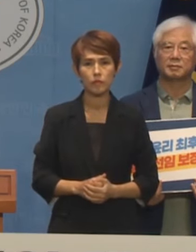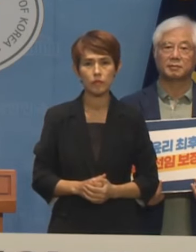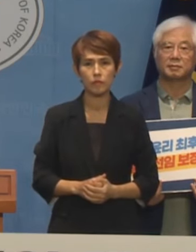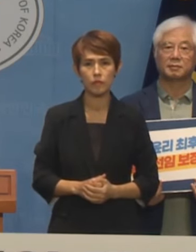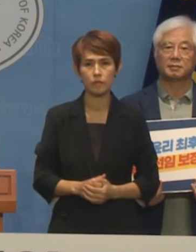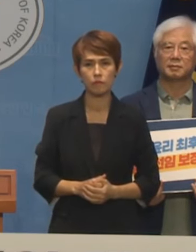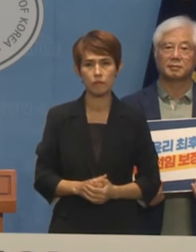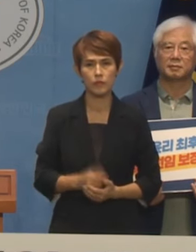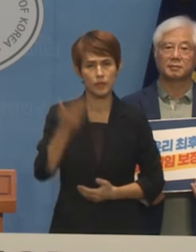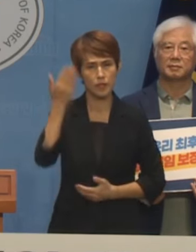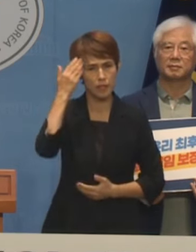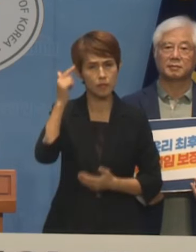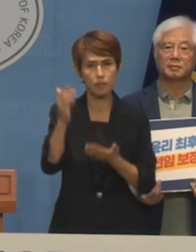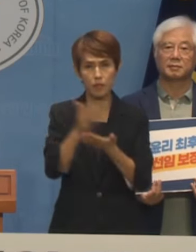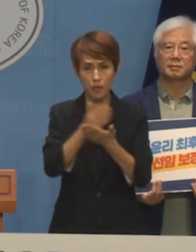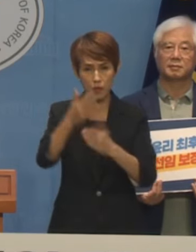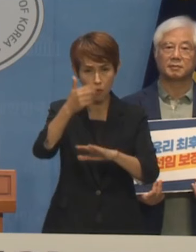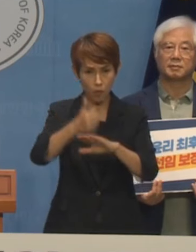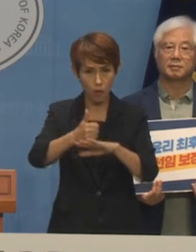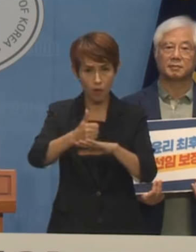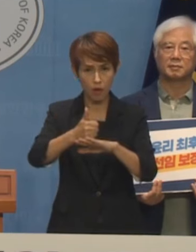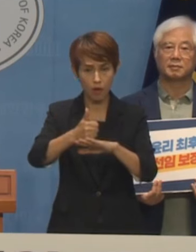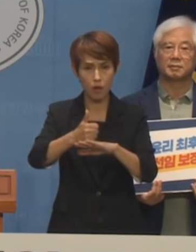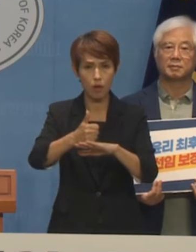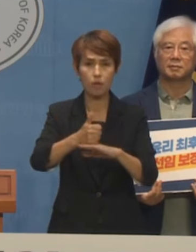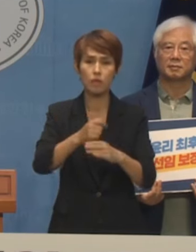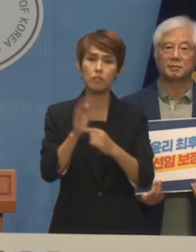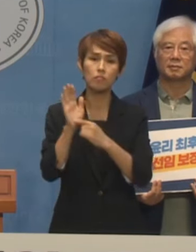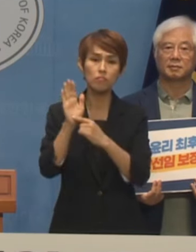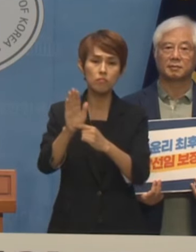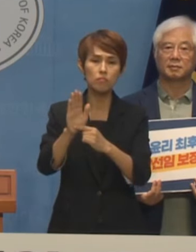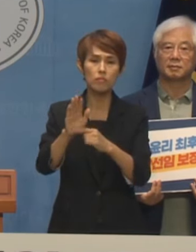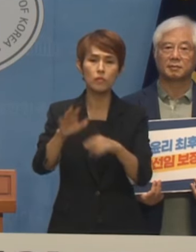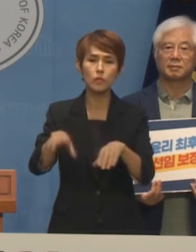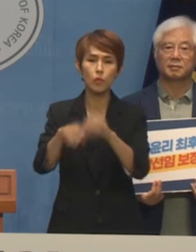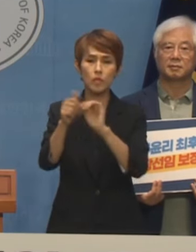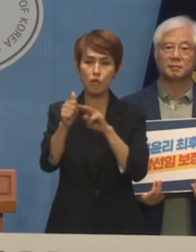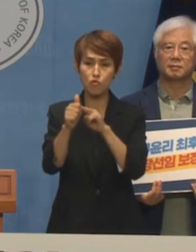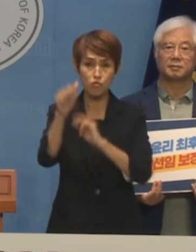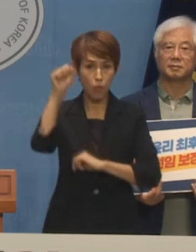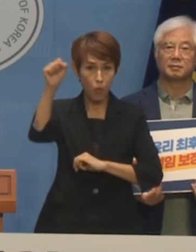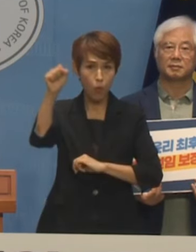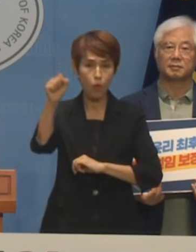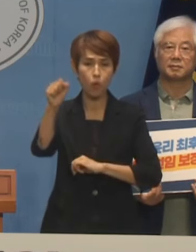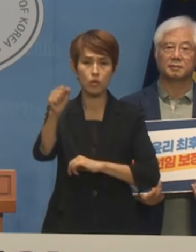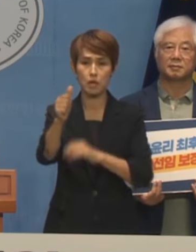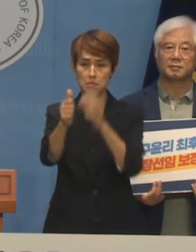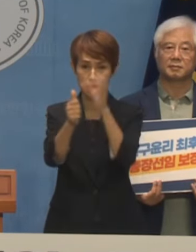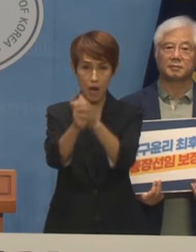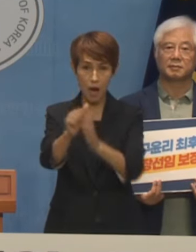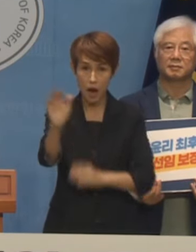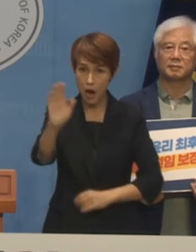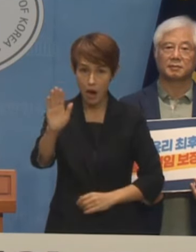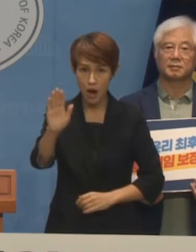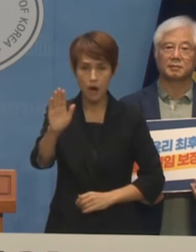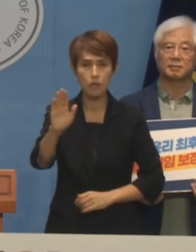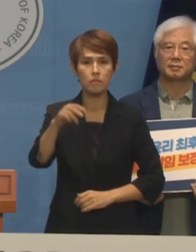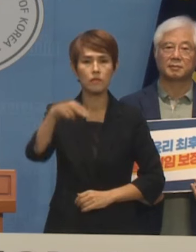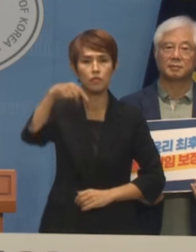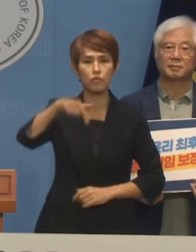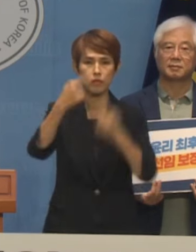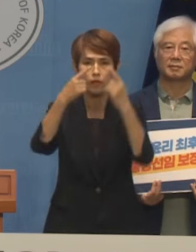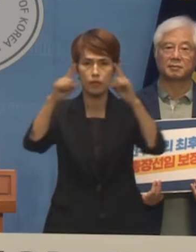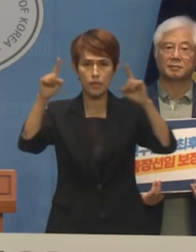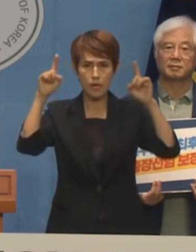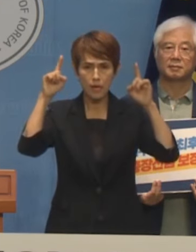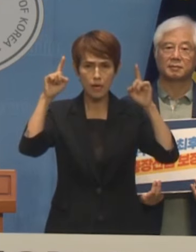최소한의 상식적인 판단과 견해를 밝힌 총장 후보자가 최종 선임되지 않는다면 이는 숙명여대의 씻을